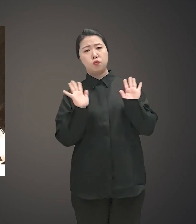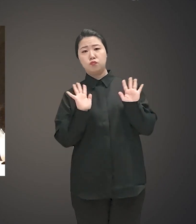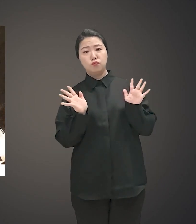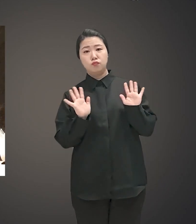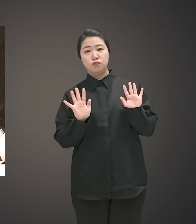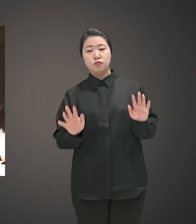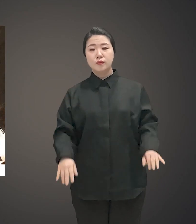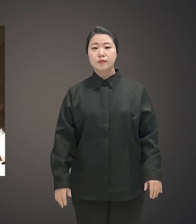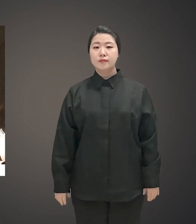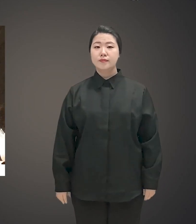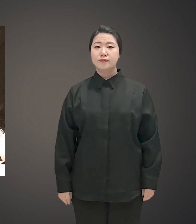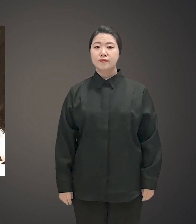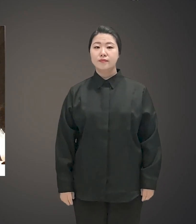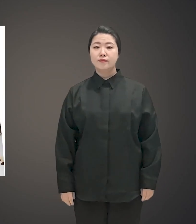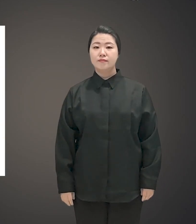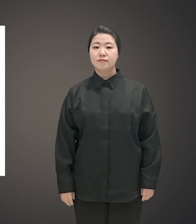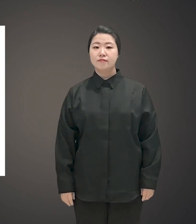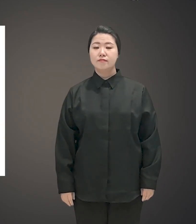아니요.